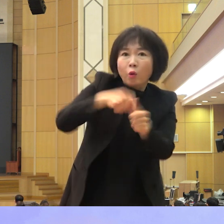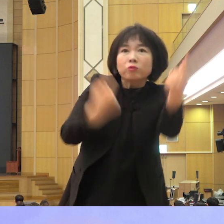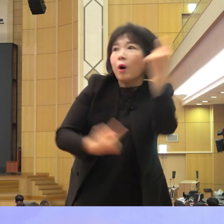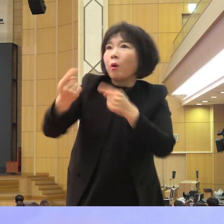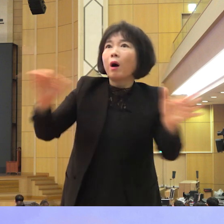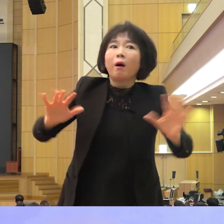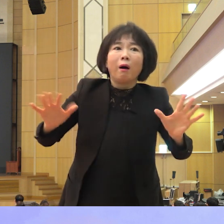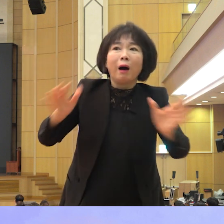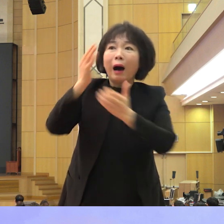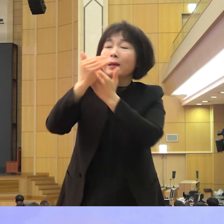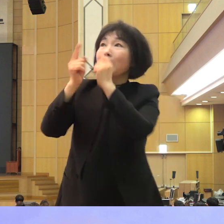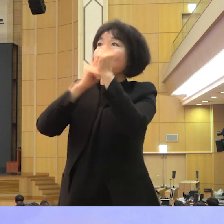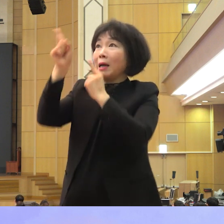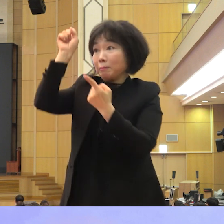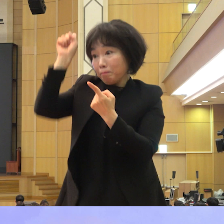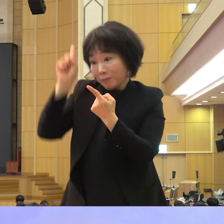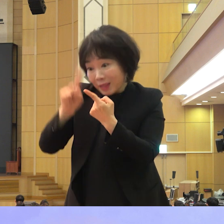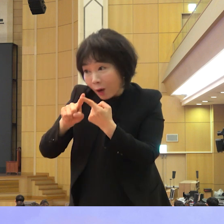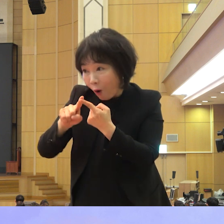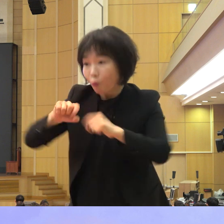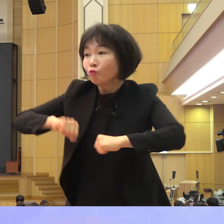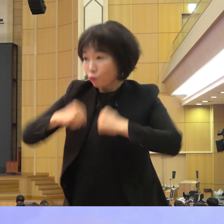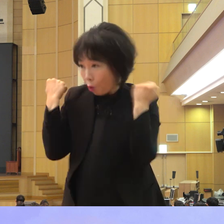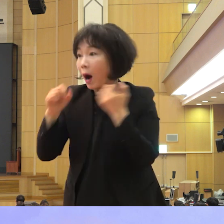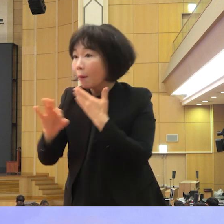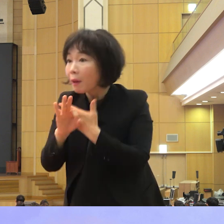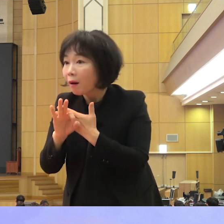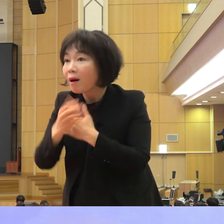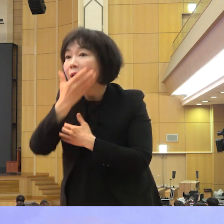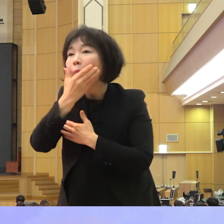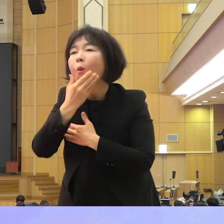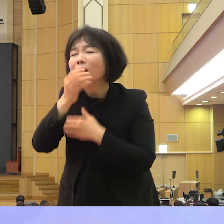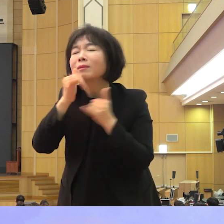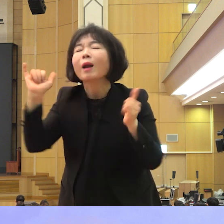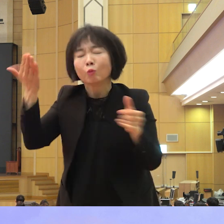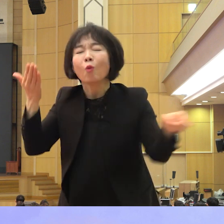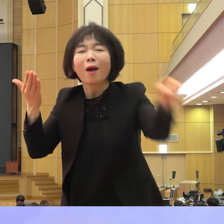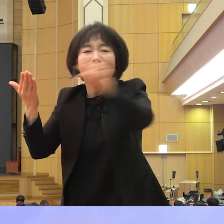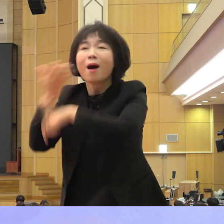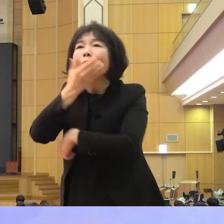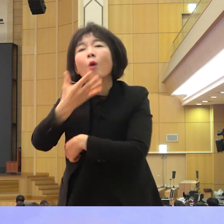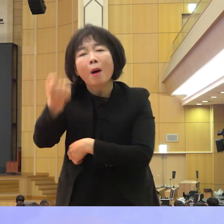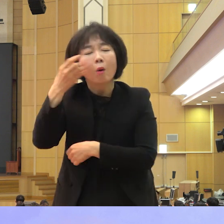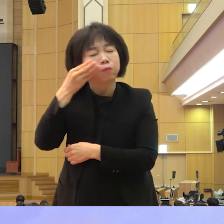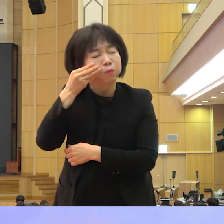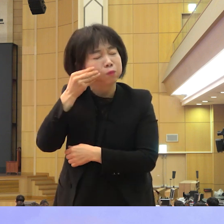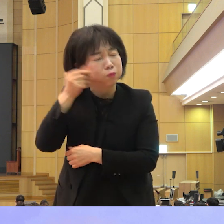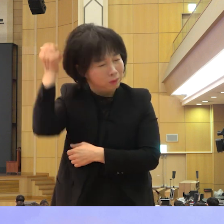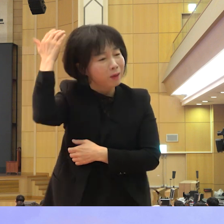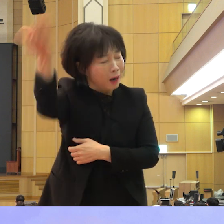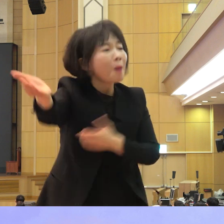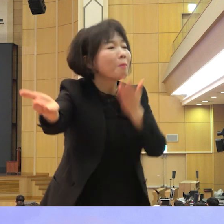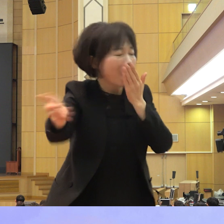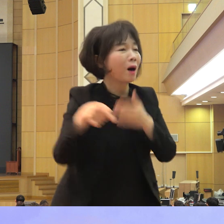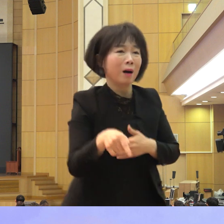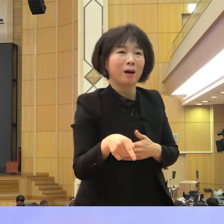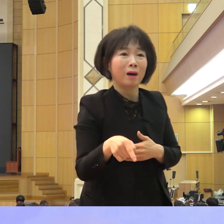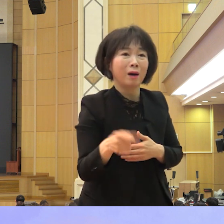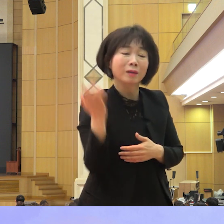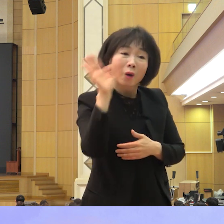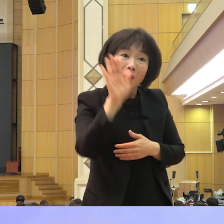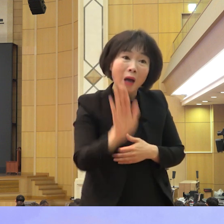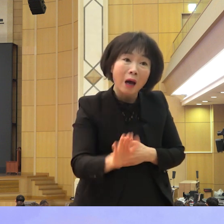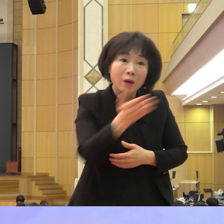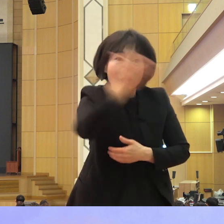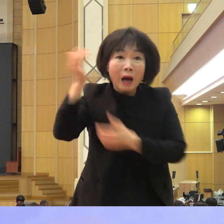하나님 말씀대로 순종할 때 복 있는 사람 되고 복을 받아 누릴 수 있는데,